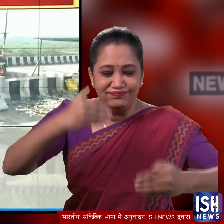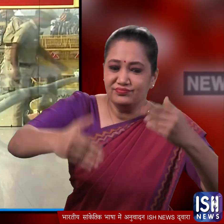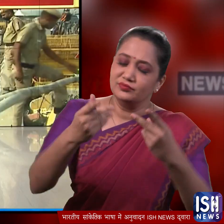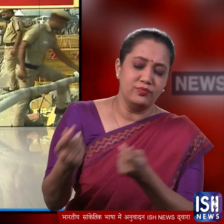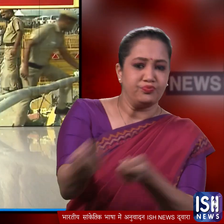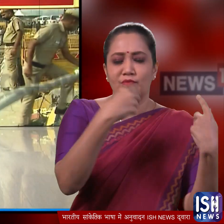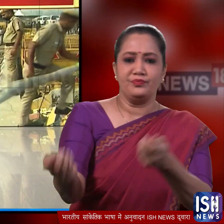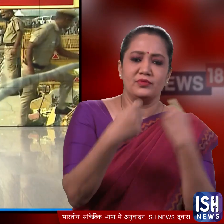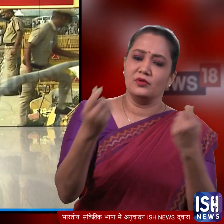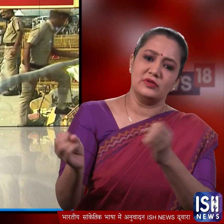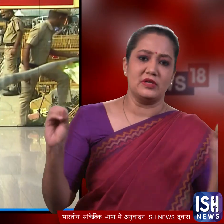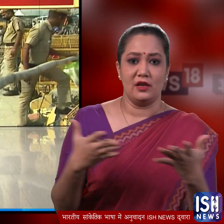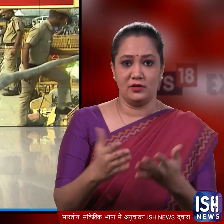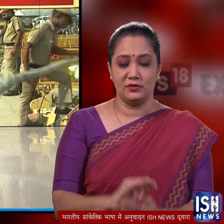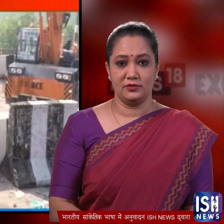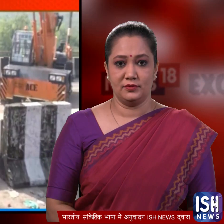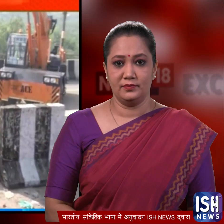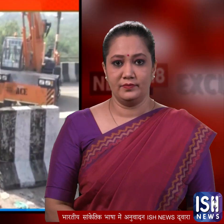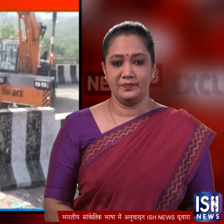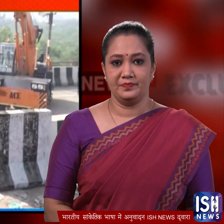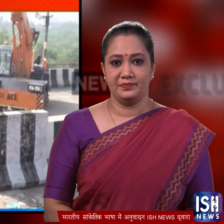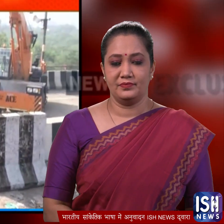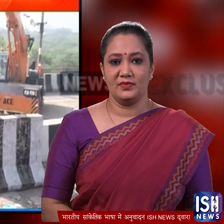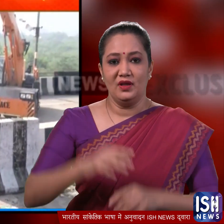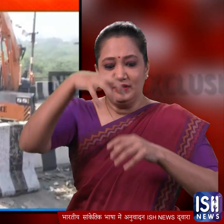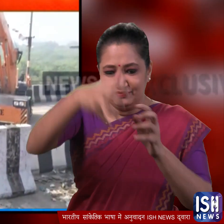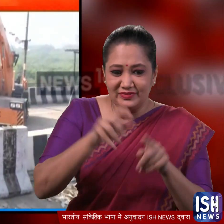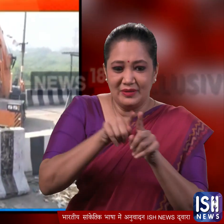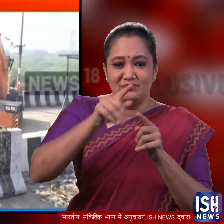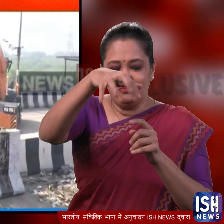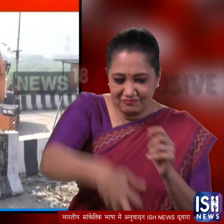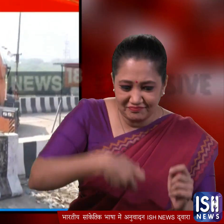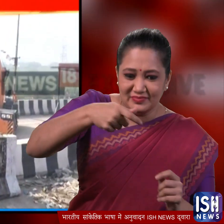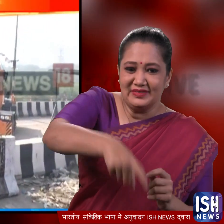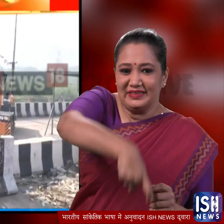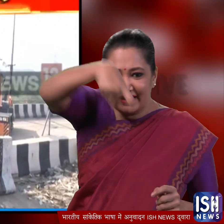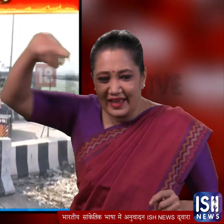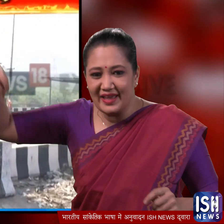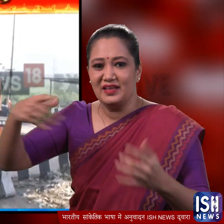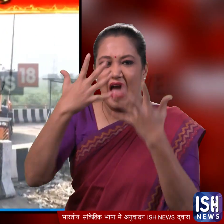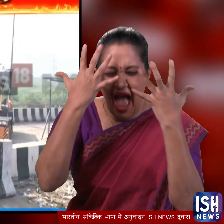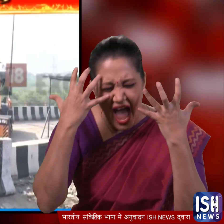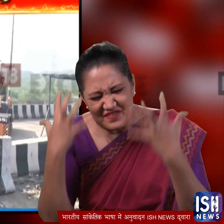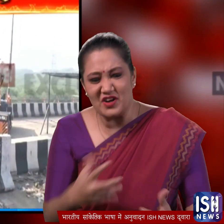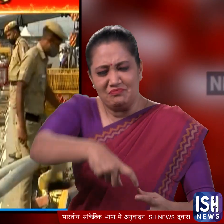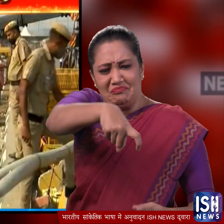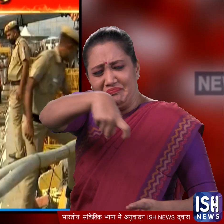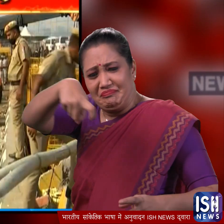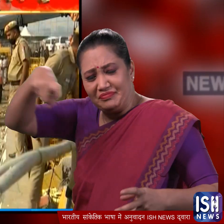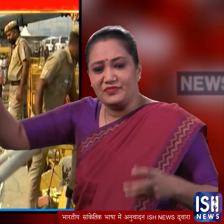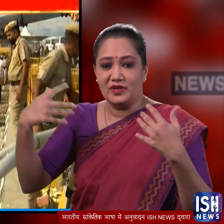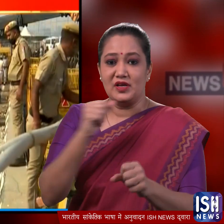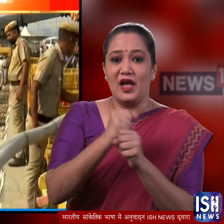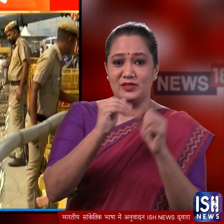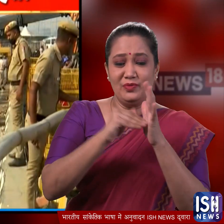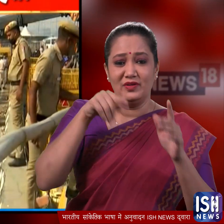परत दर परत हटाना शुरू कर दिया और खुदाई करने वाली मशीन की मदद से वहां रखे बड़े बड़े पत्थर हटाए।